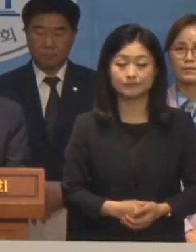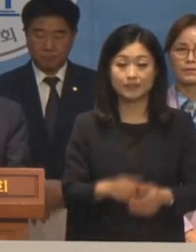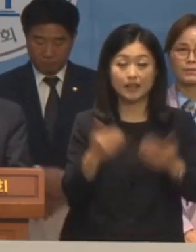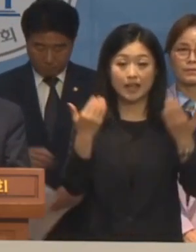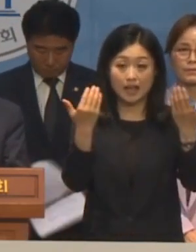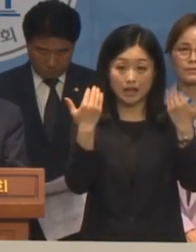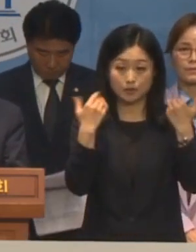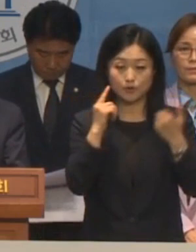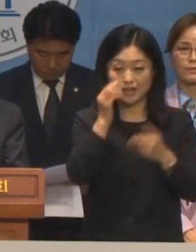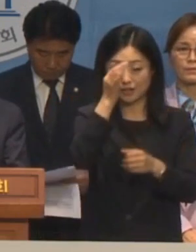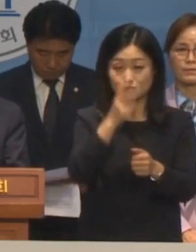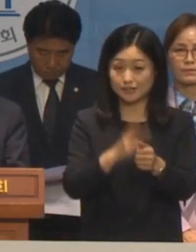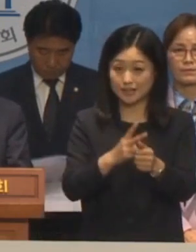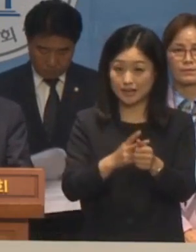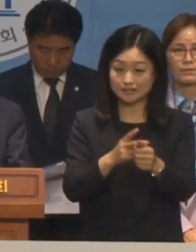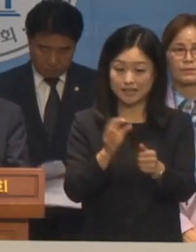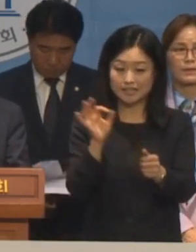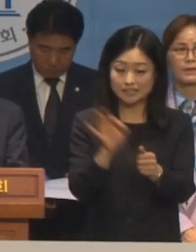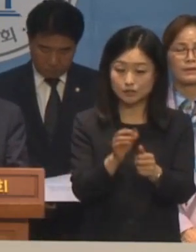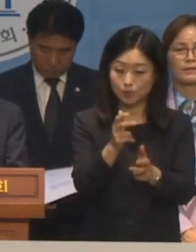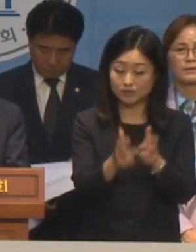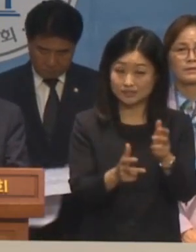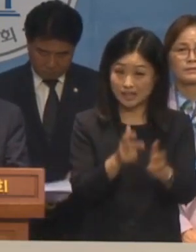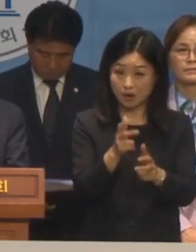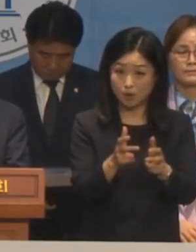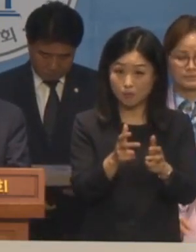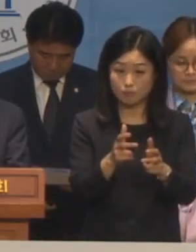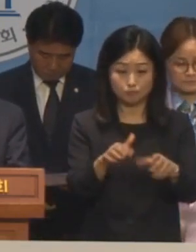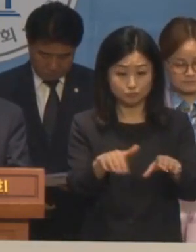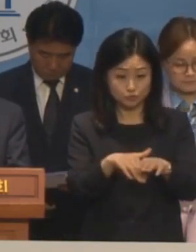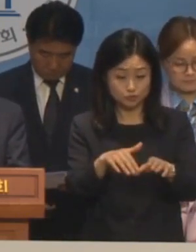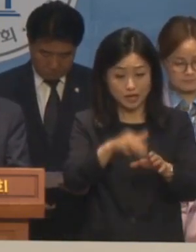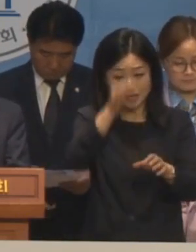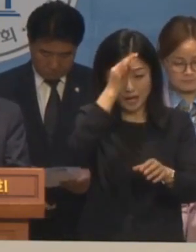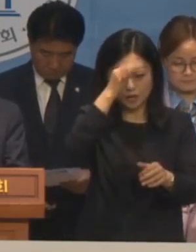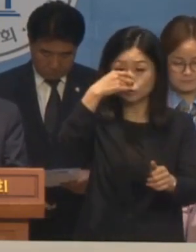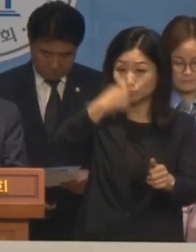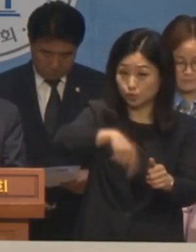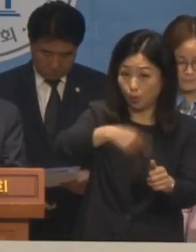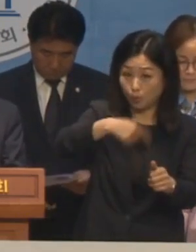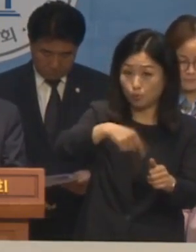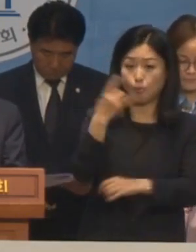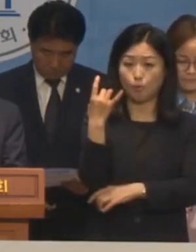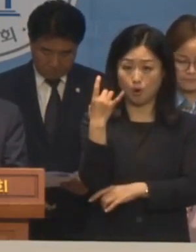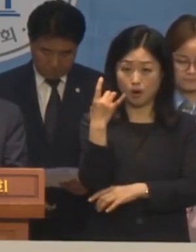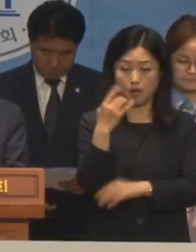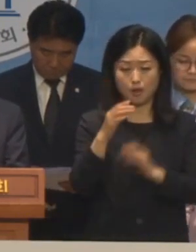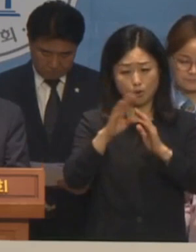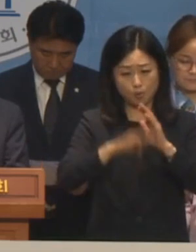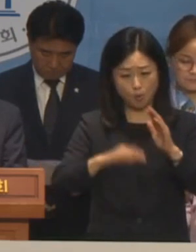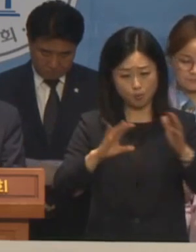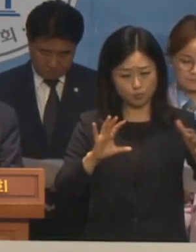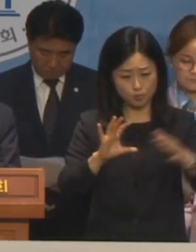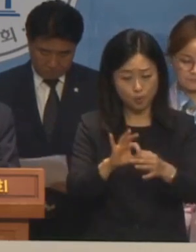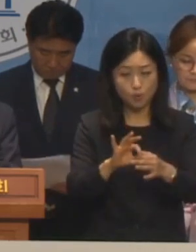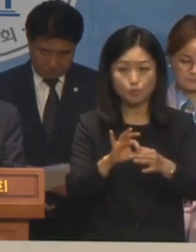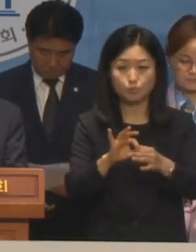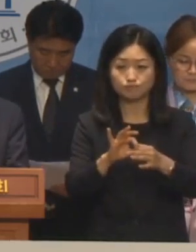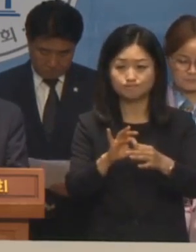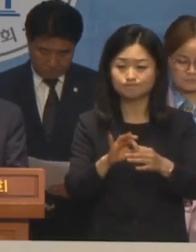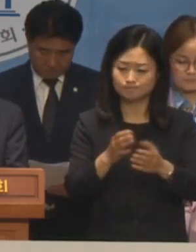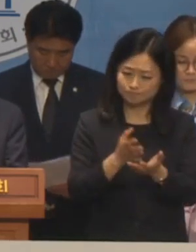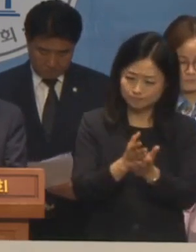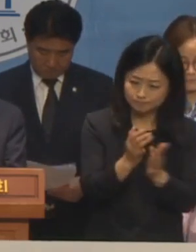학교 예술 강사 지원 사업을 중심으로 한 한국의 학교 문화예술 교육은 예술 현장과 공교육 연계, 분야별 전문